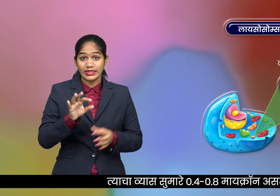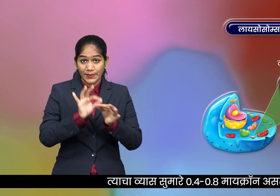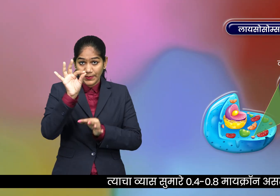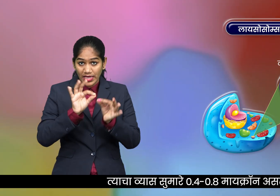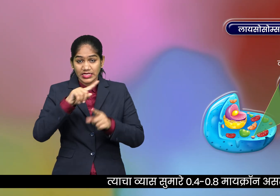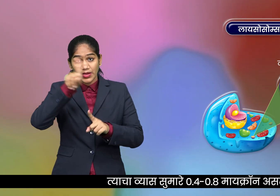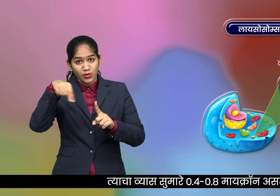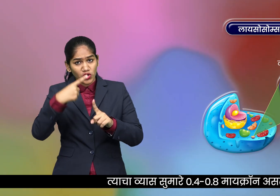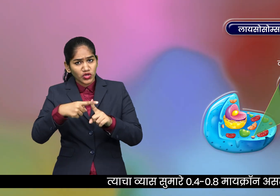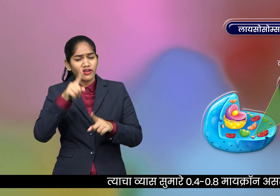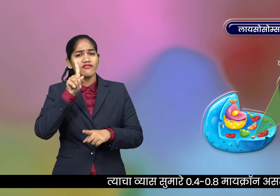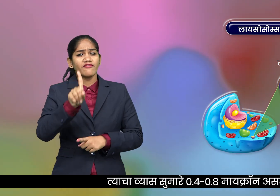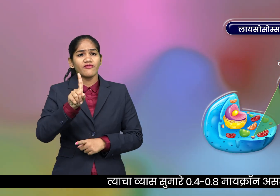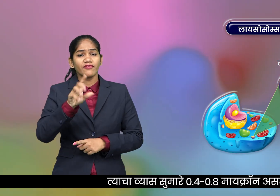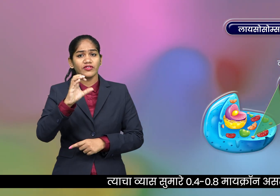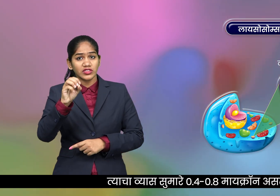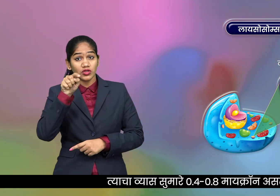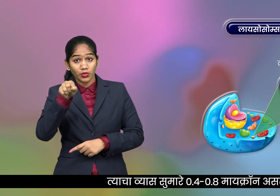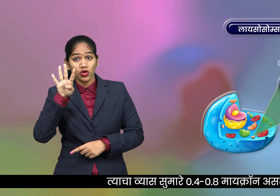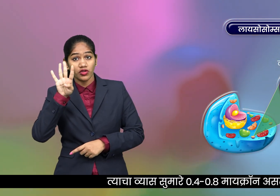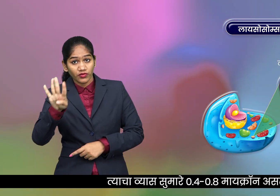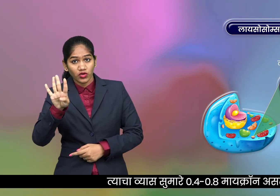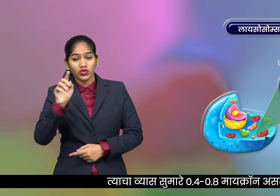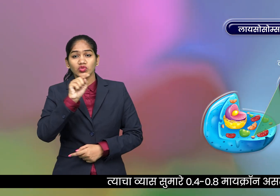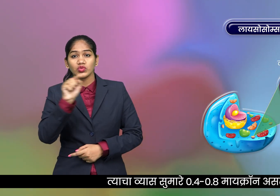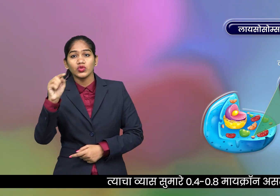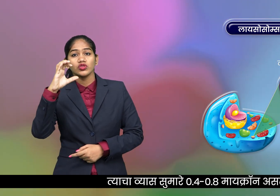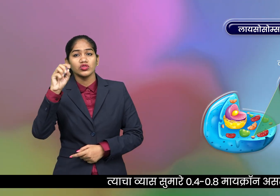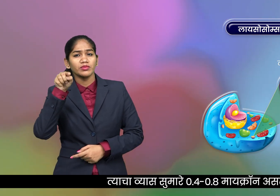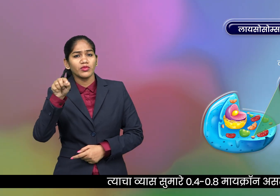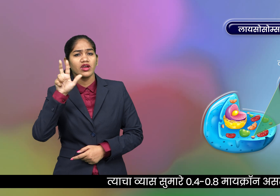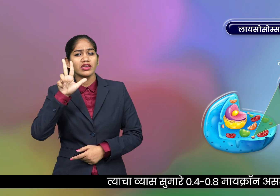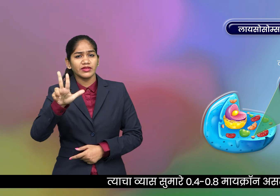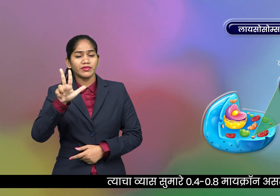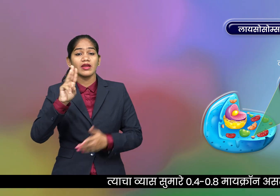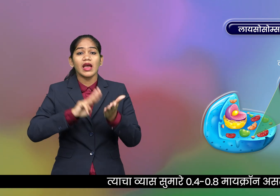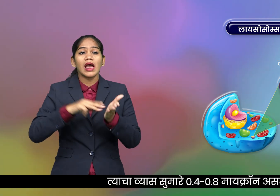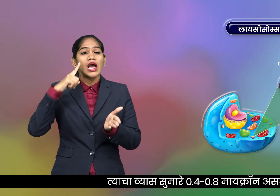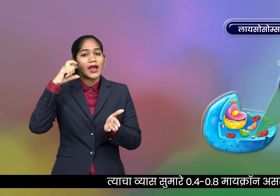त्याच्या व्यास सुमारे 0.4 ते 0.8 मायक्रॉन असते.